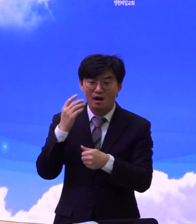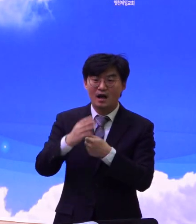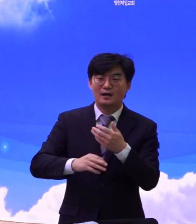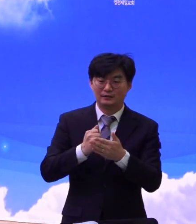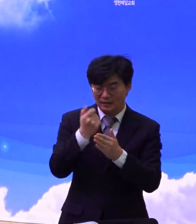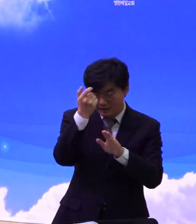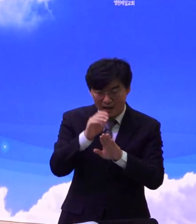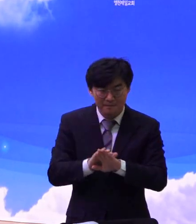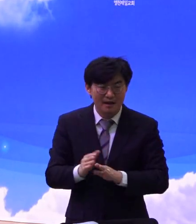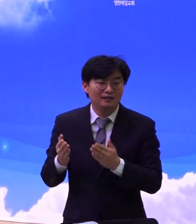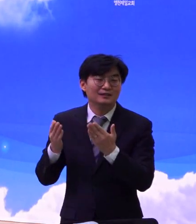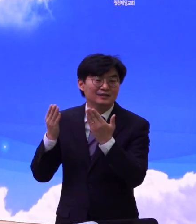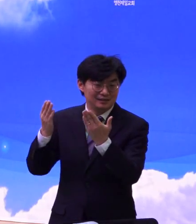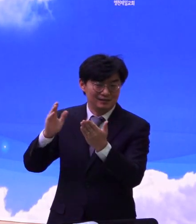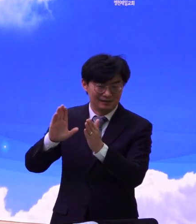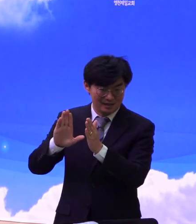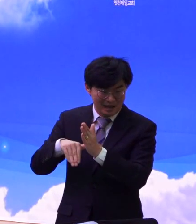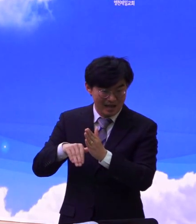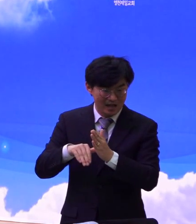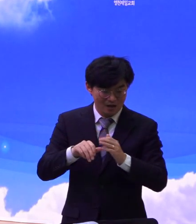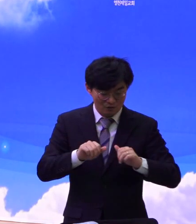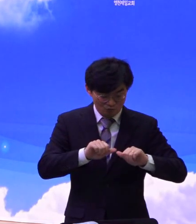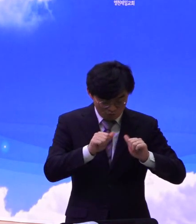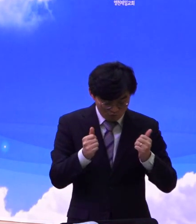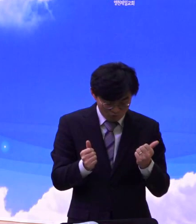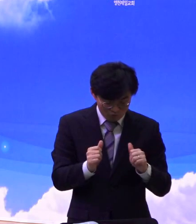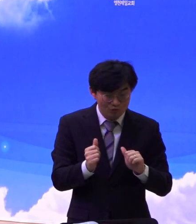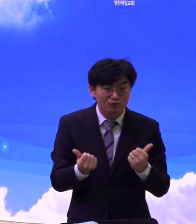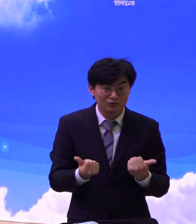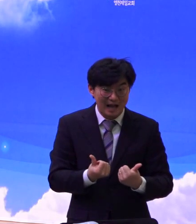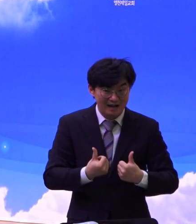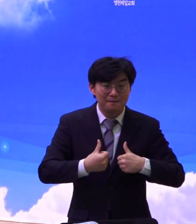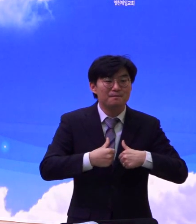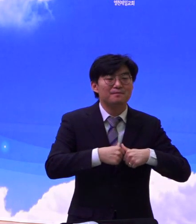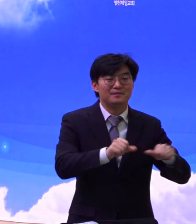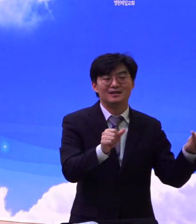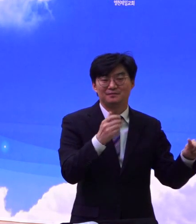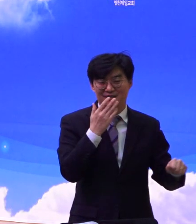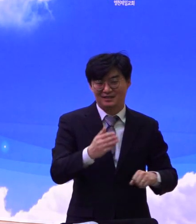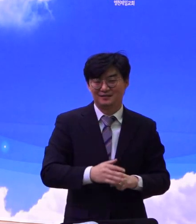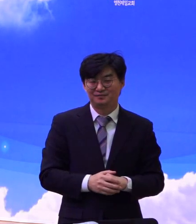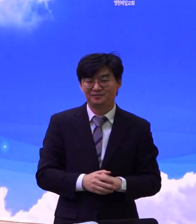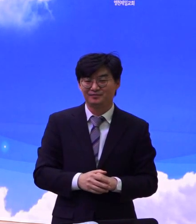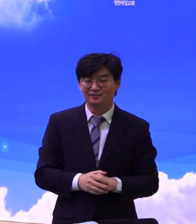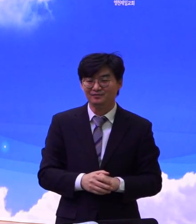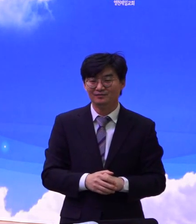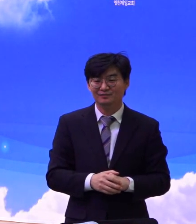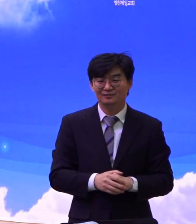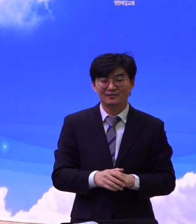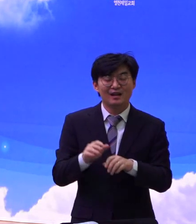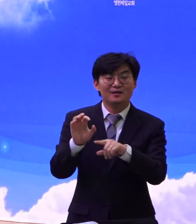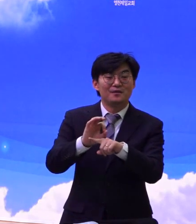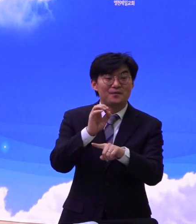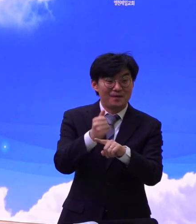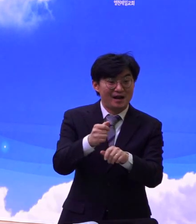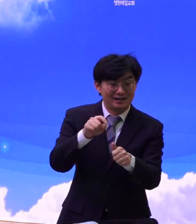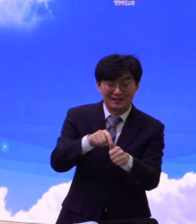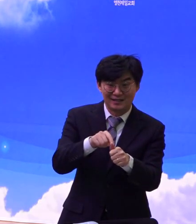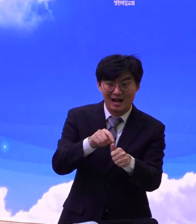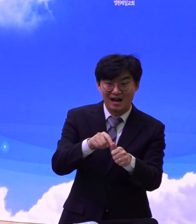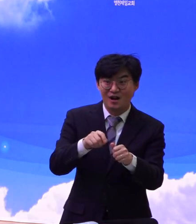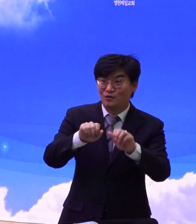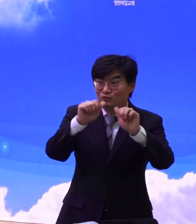세워집니다. 오늘 본문이 그런 이야기를 합니다. 오늘 본문에서 히스기야가 우상들을 제거했는데 이